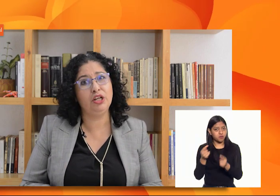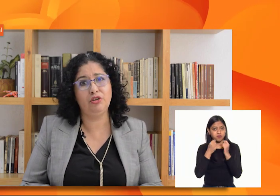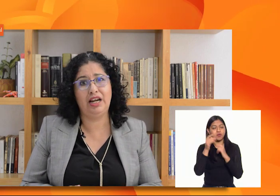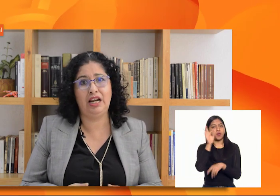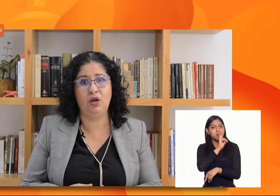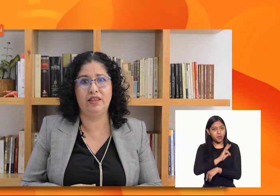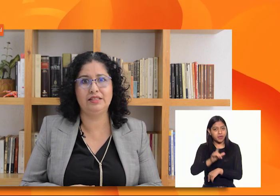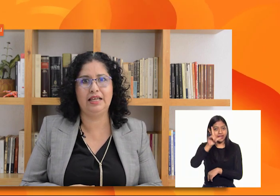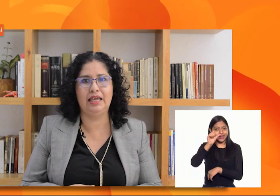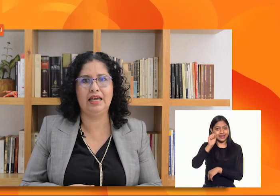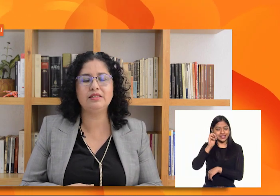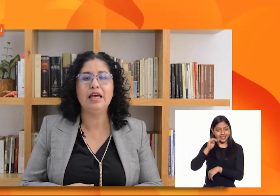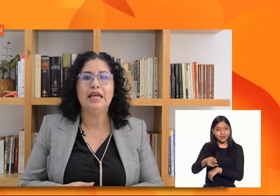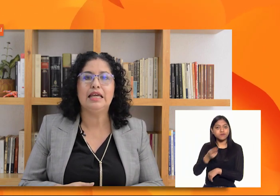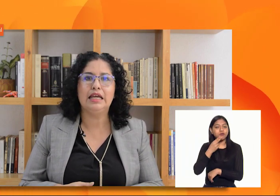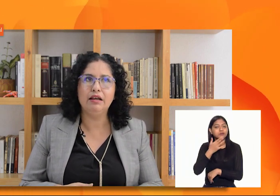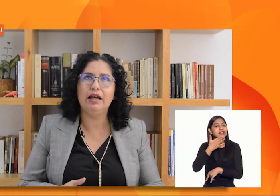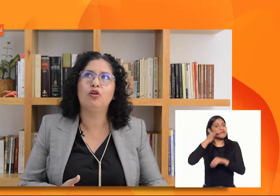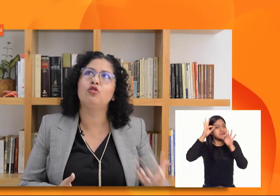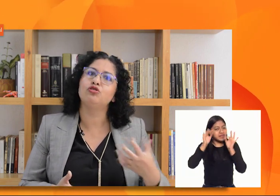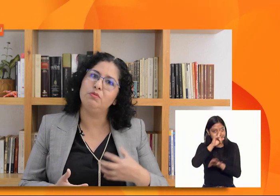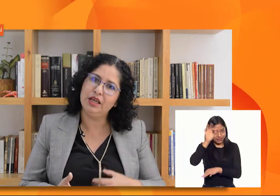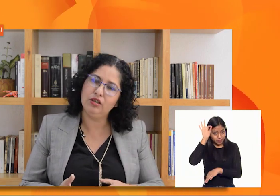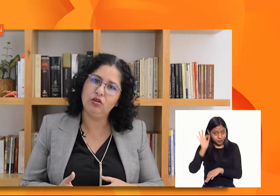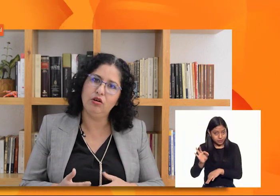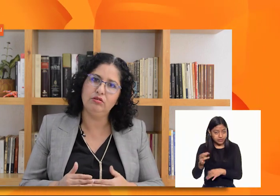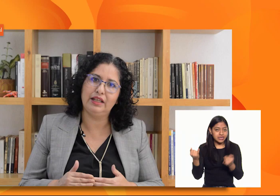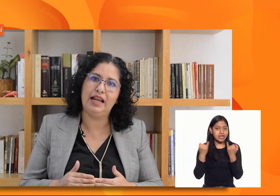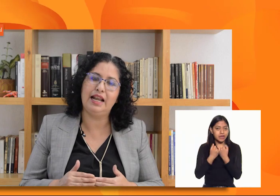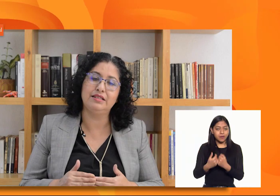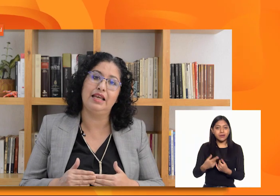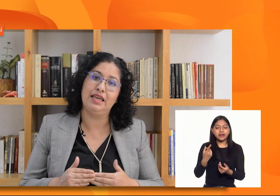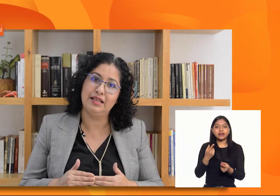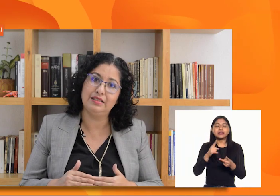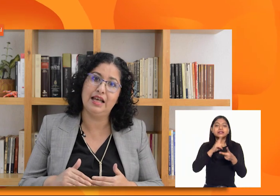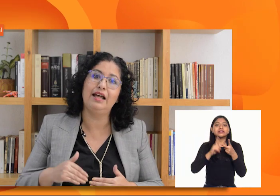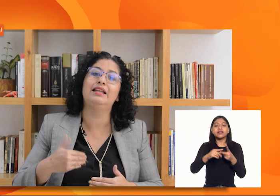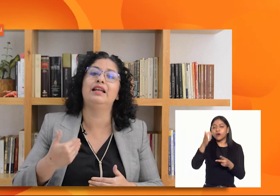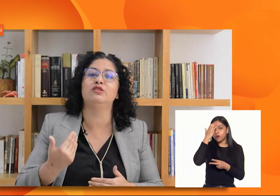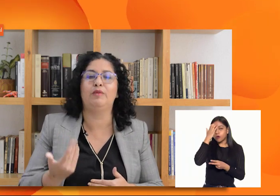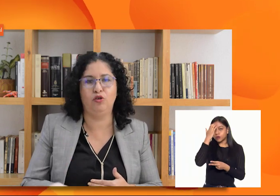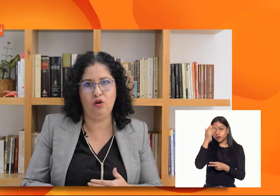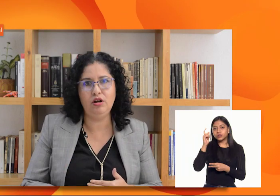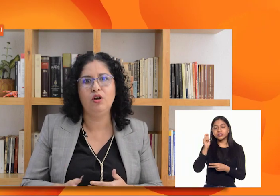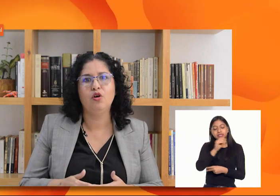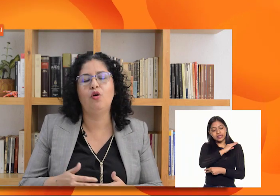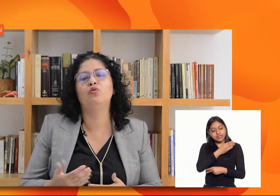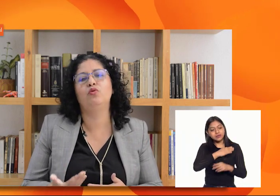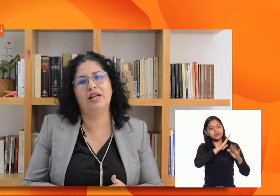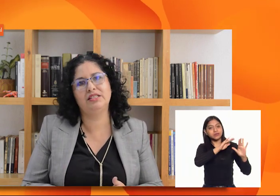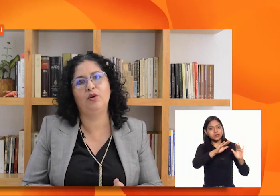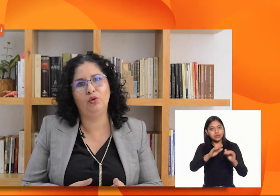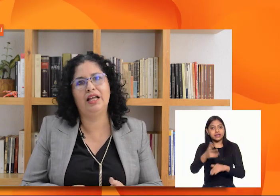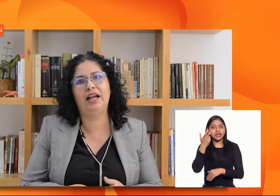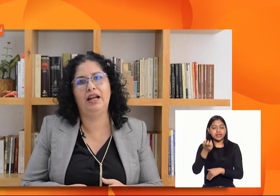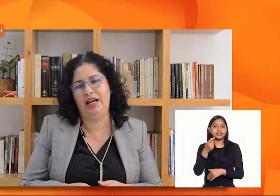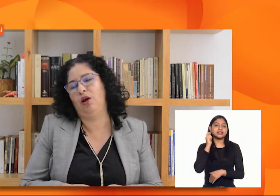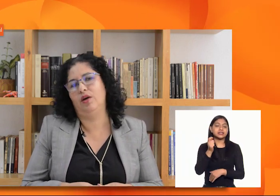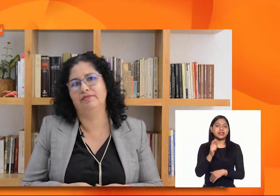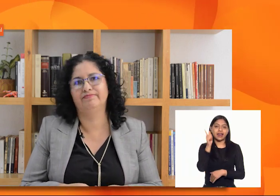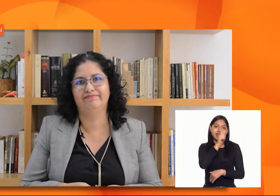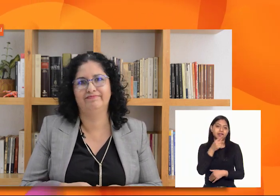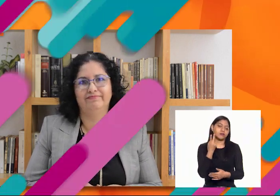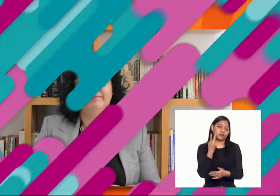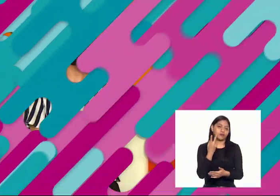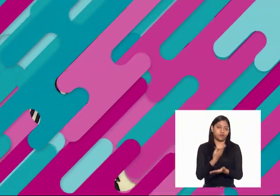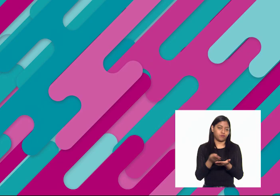buen dominio de la lengua de señas y el conocimiento de la enseñanza del español como una segunda